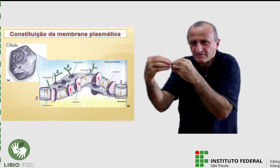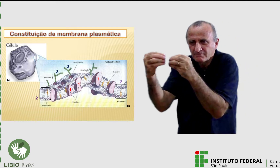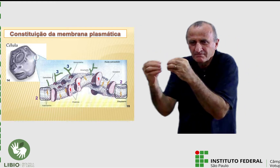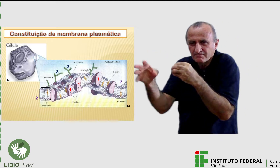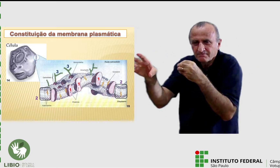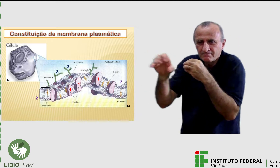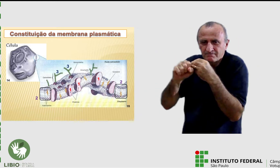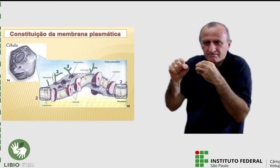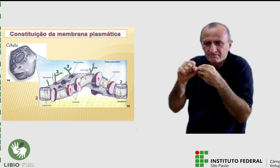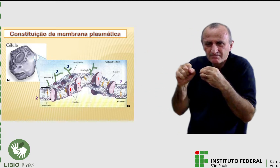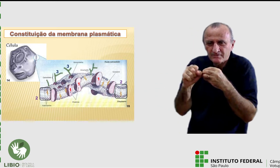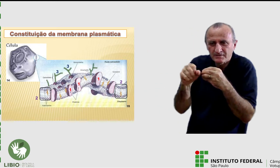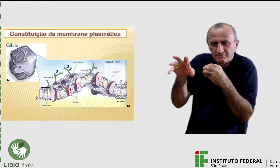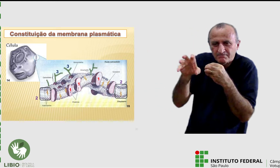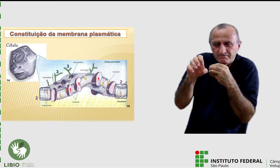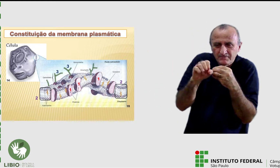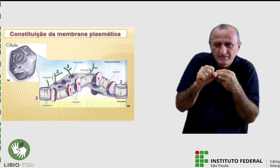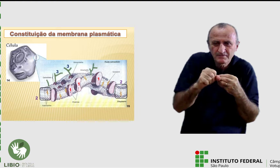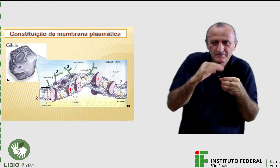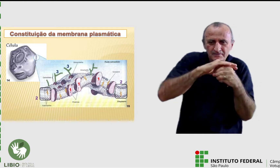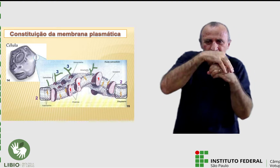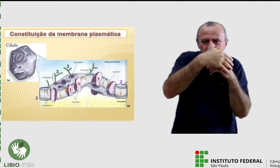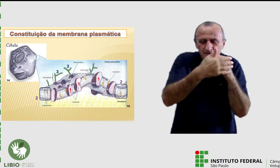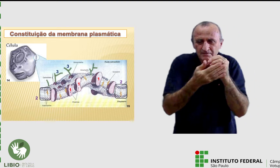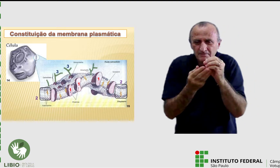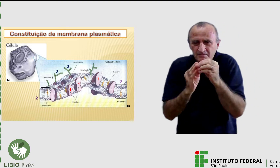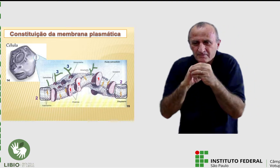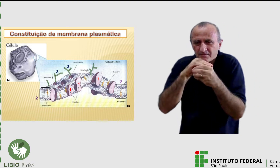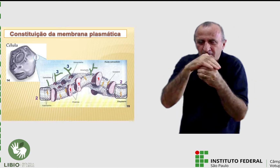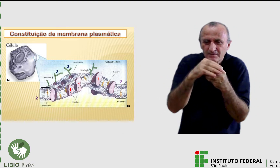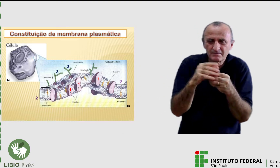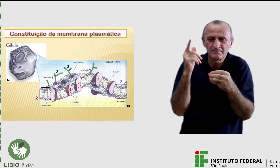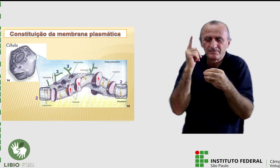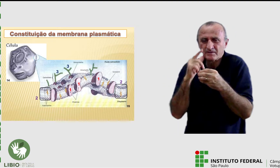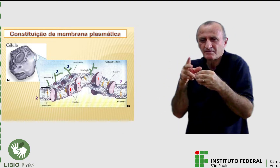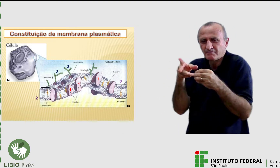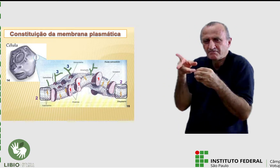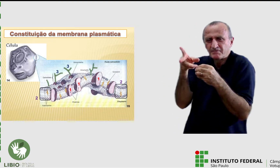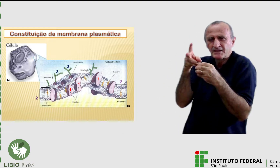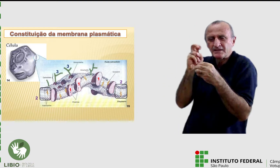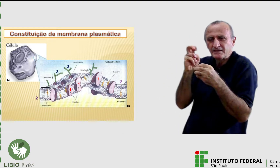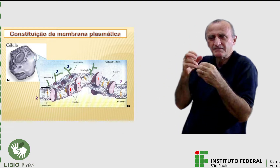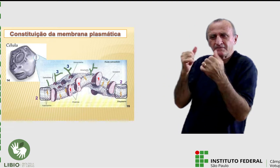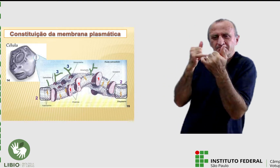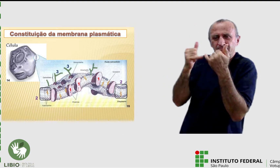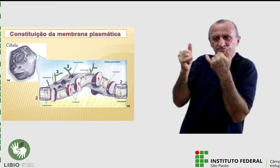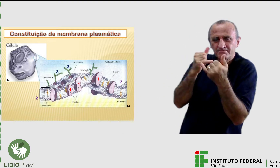captar os estímulos do ambiente e fazer o reconhecimento celular, ou seja, por meio de seus receptores, a membrana